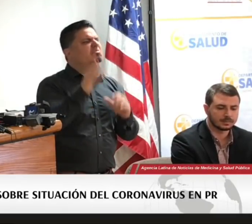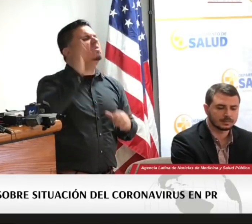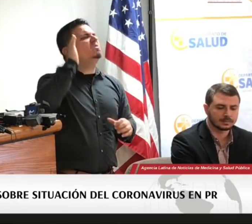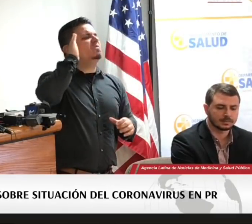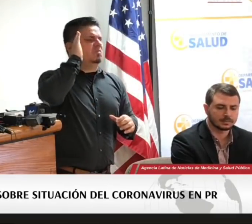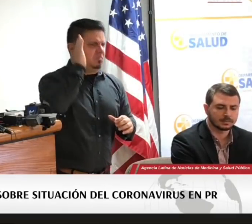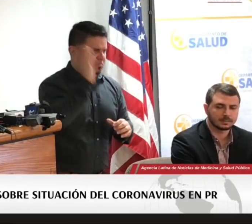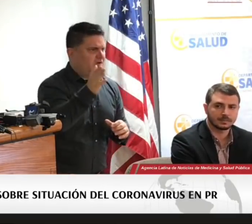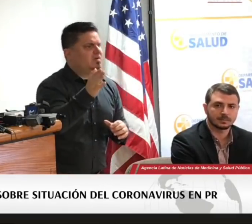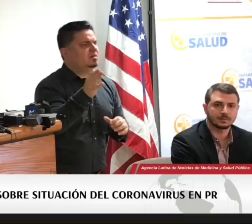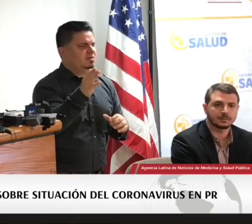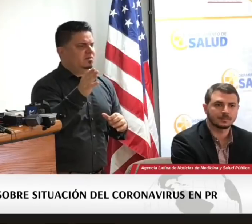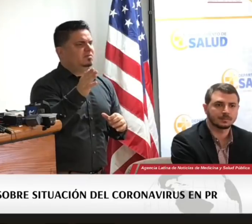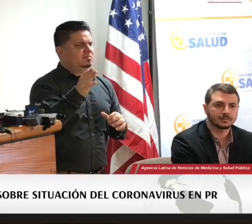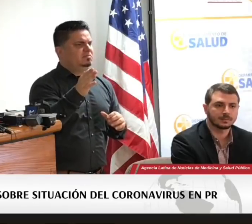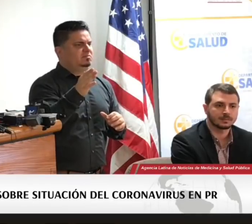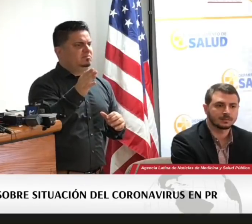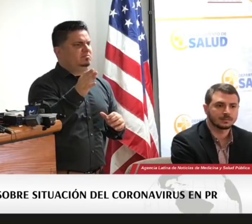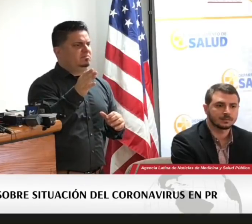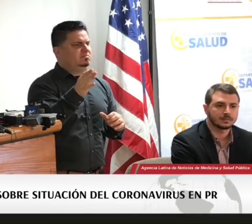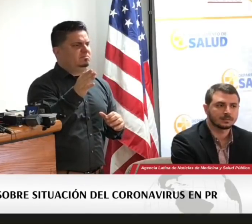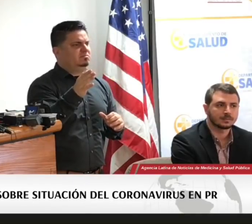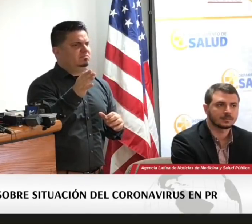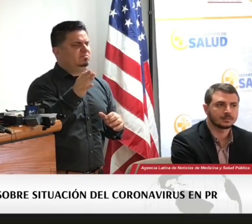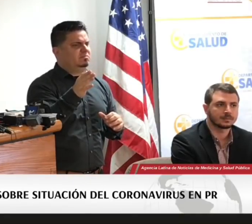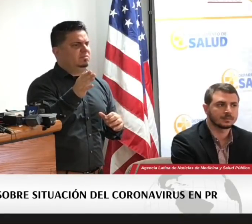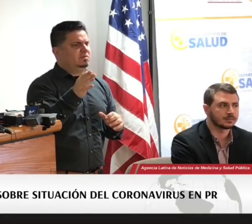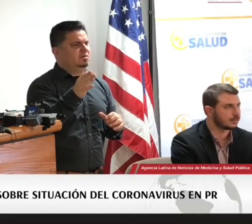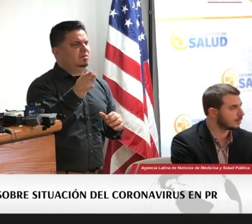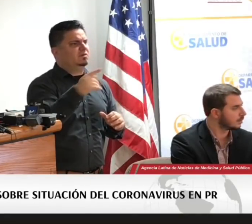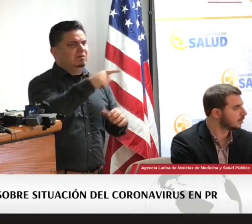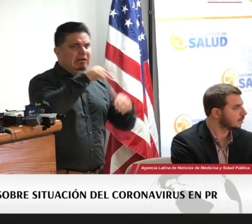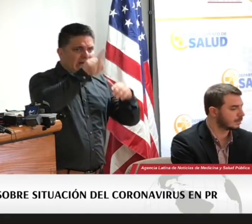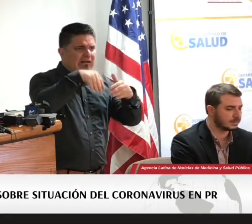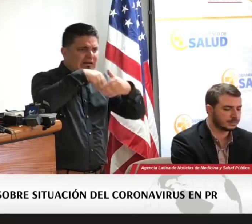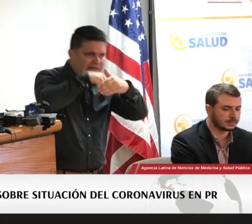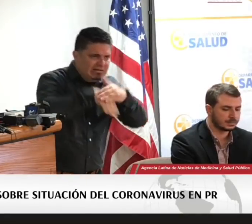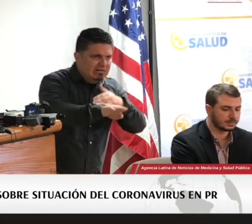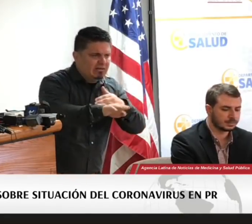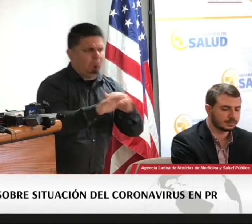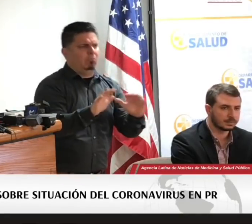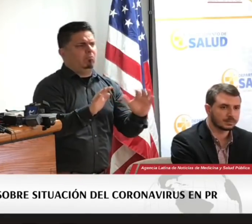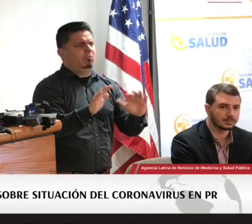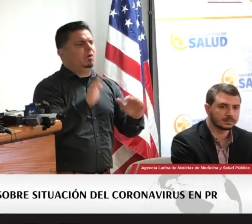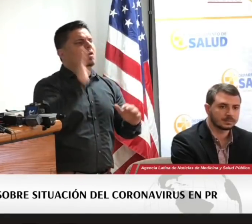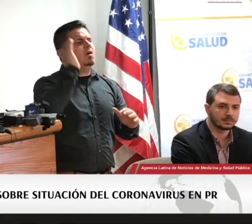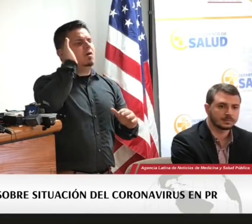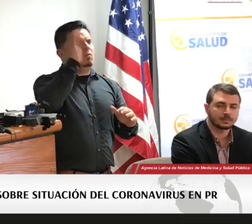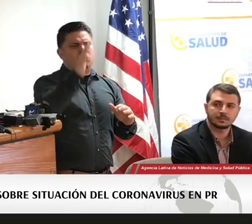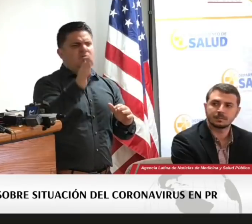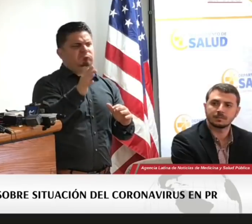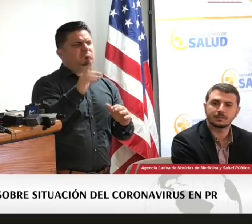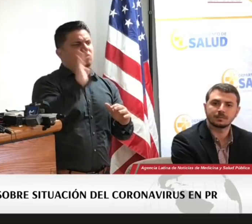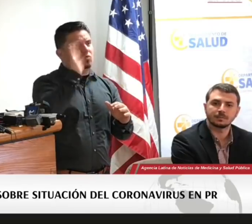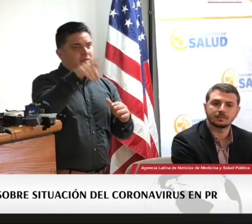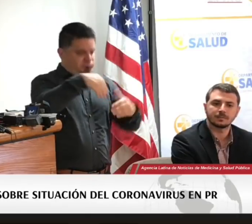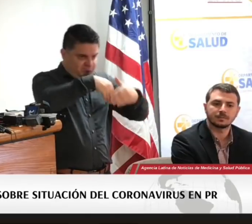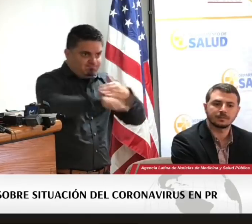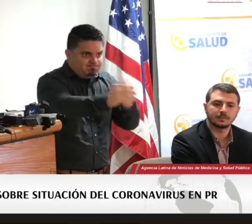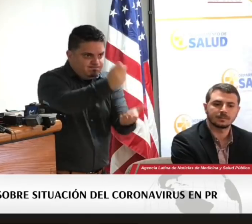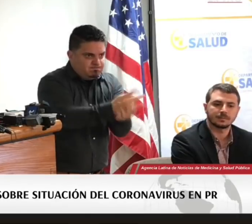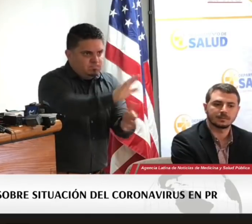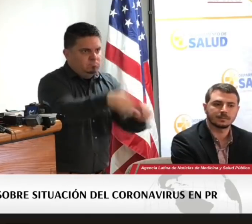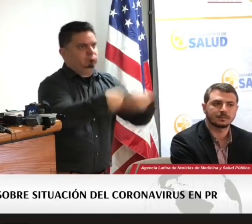que los ciudadanos no tengan que asistir a buscar esas certificaciones. Uno de los argumentos es que esas certificaciones se